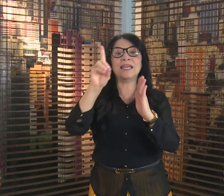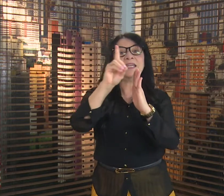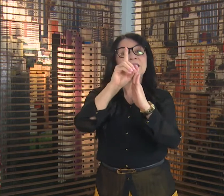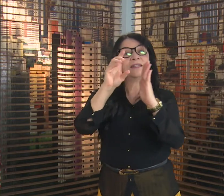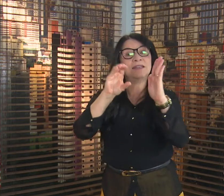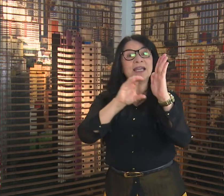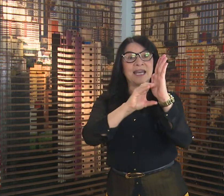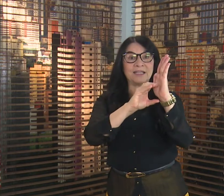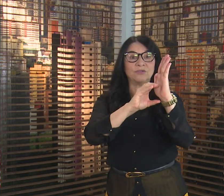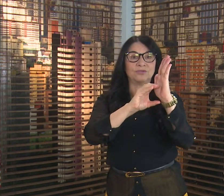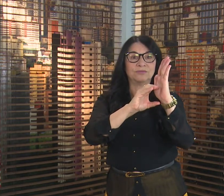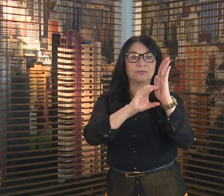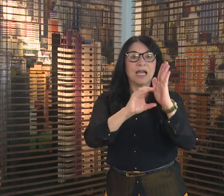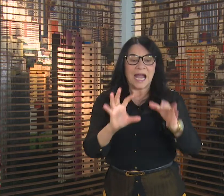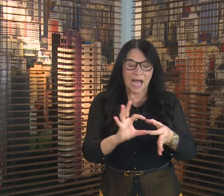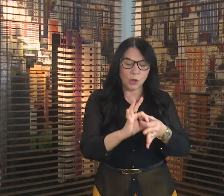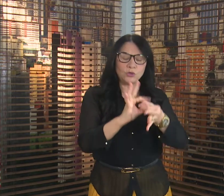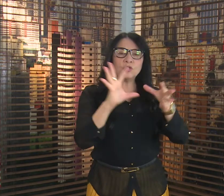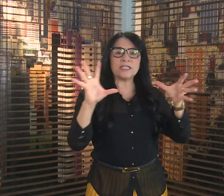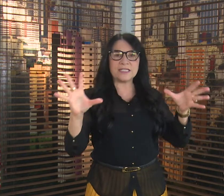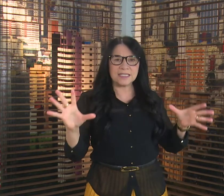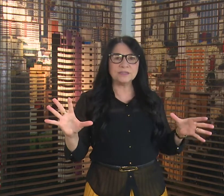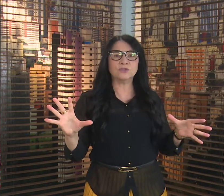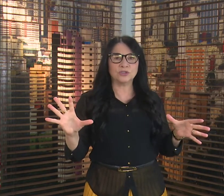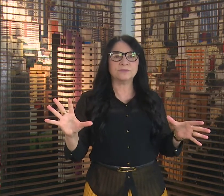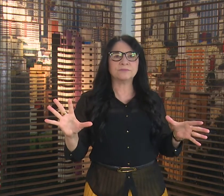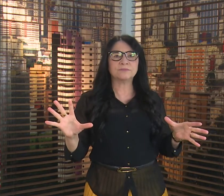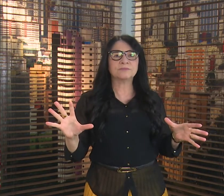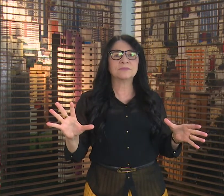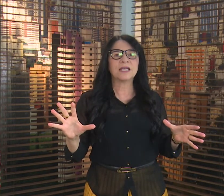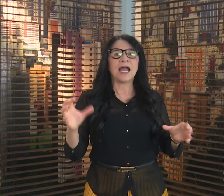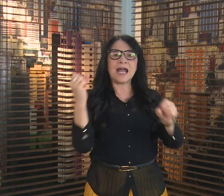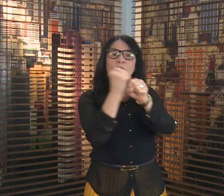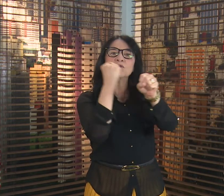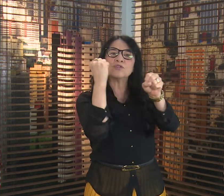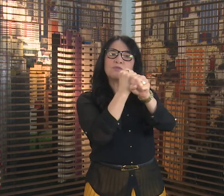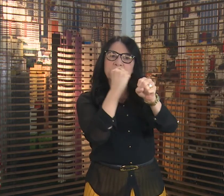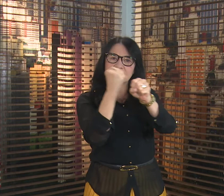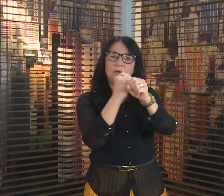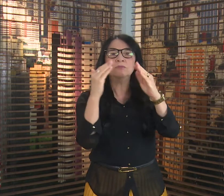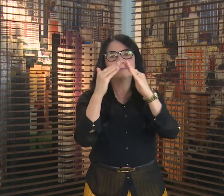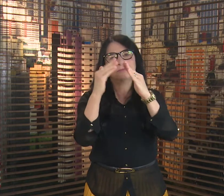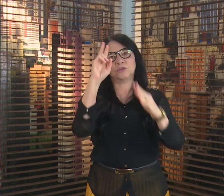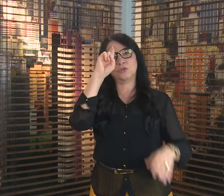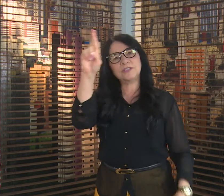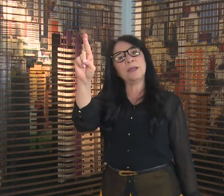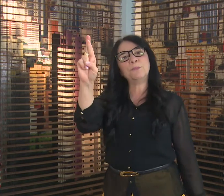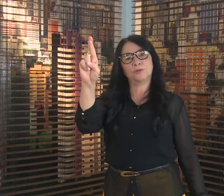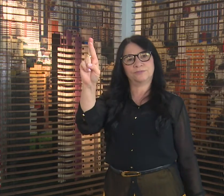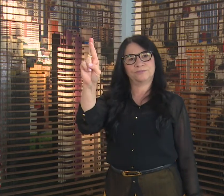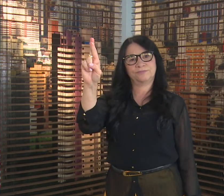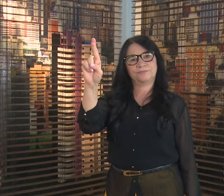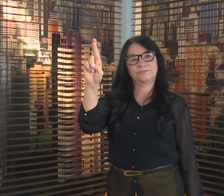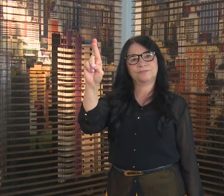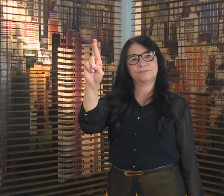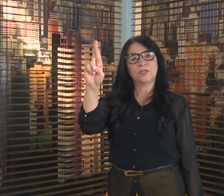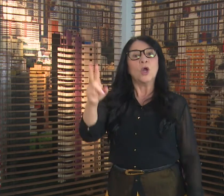aquele decreto, autorizando a construção do templo.